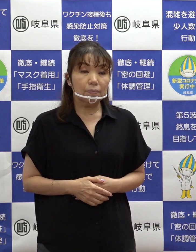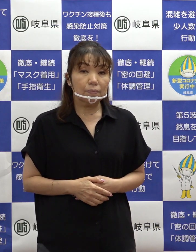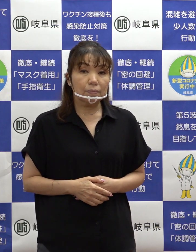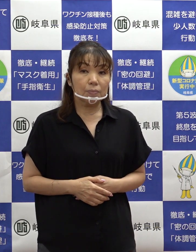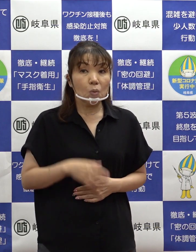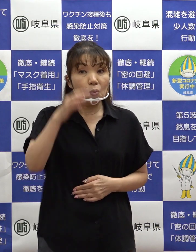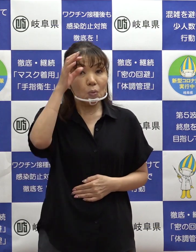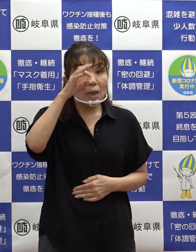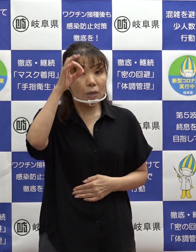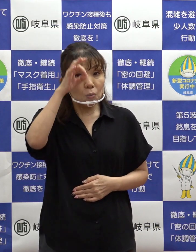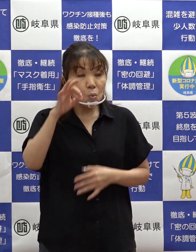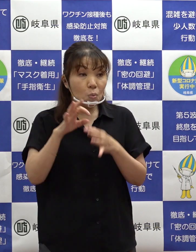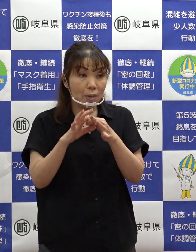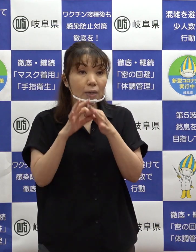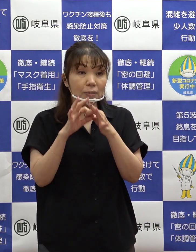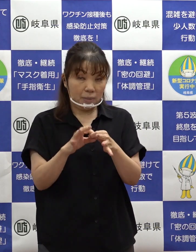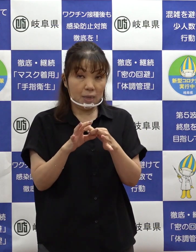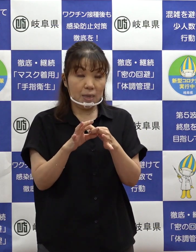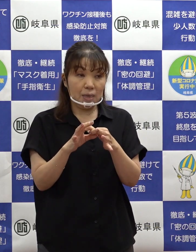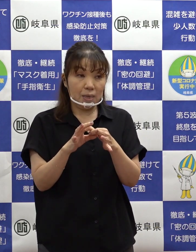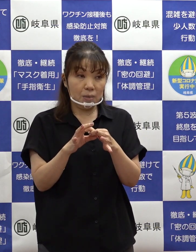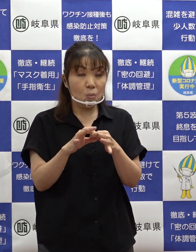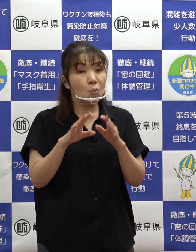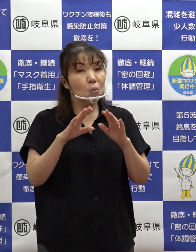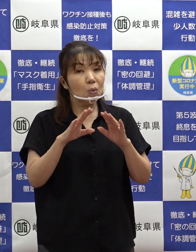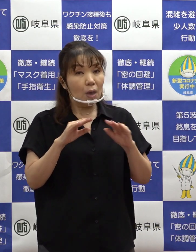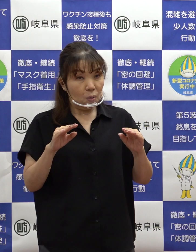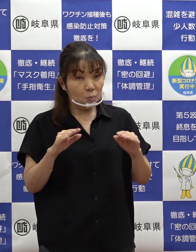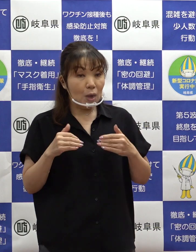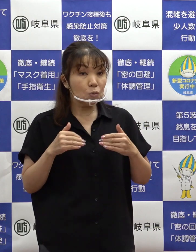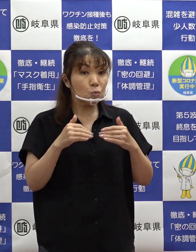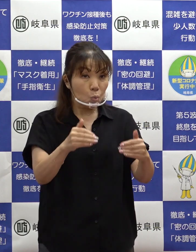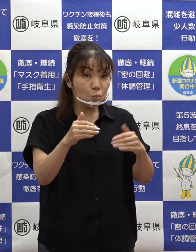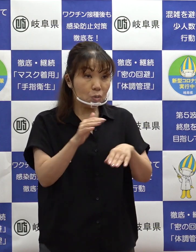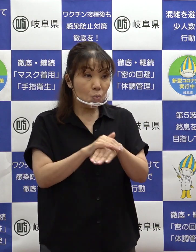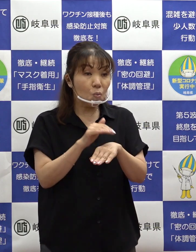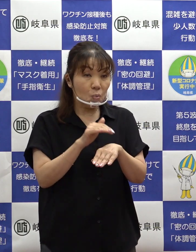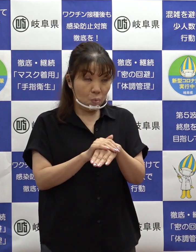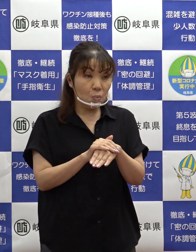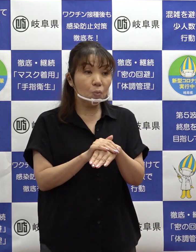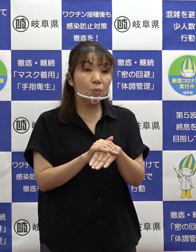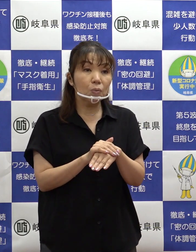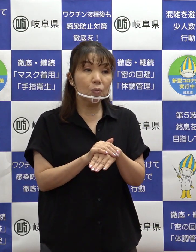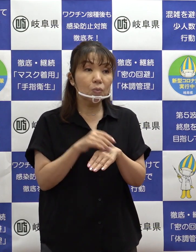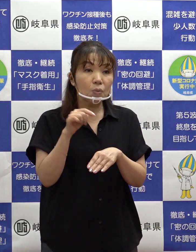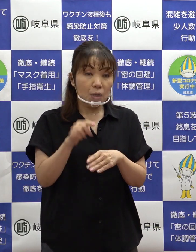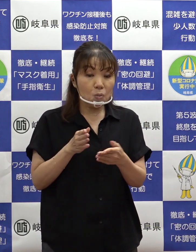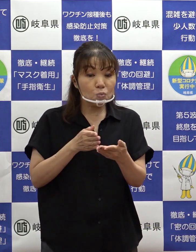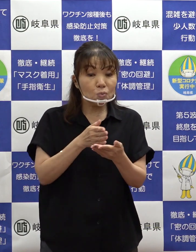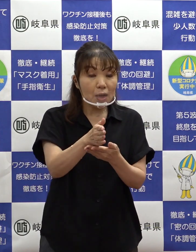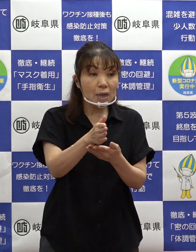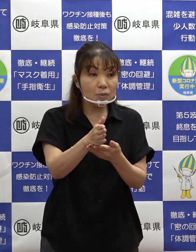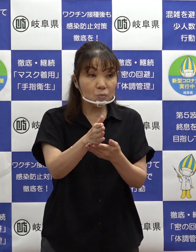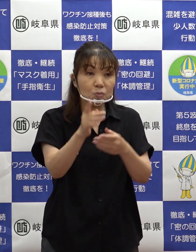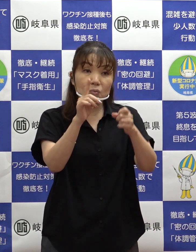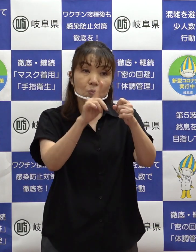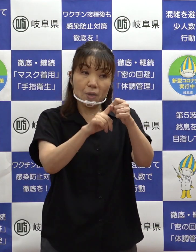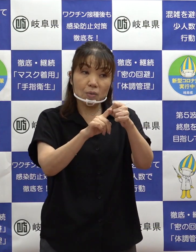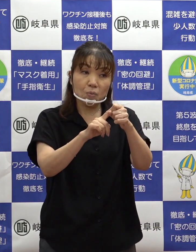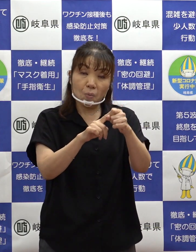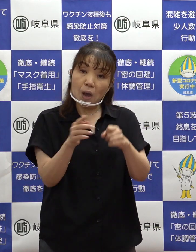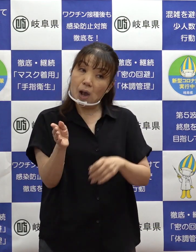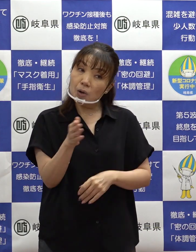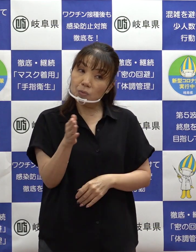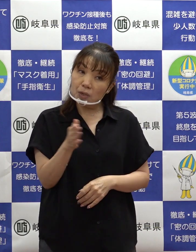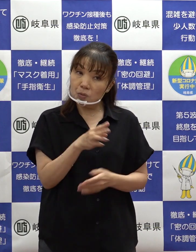観光関係のですね、はい、緩和というんでしょうか、促進策というんでしょうか、はい、それをこう始めるメドっていうのは、はいはい、ある程度立